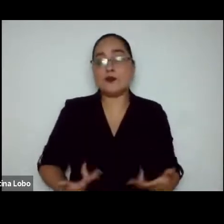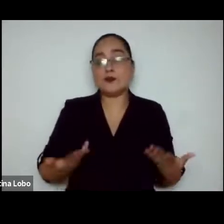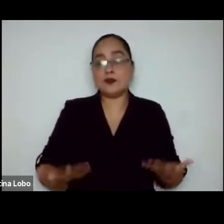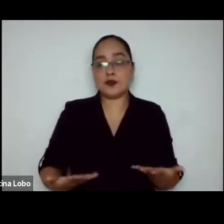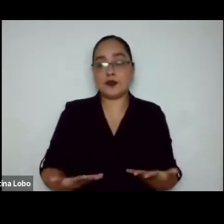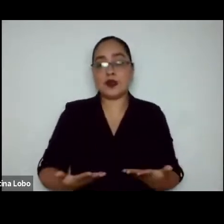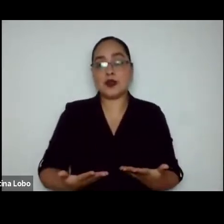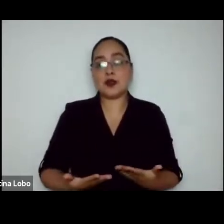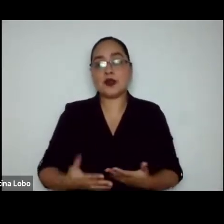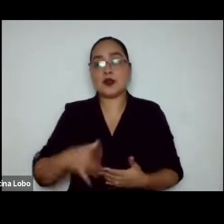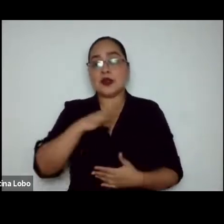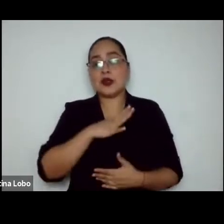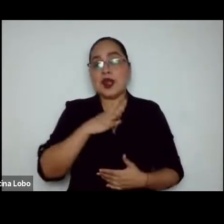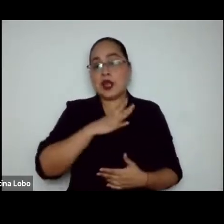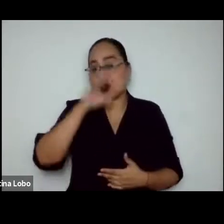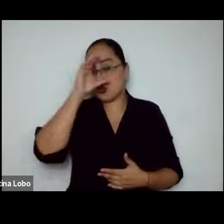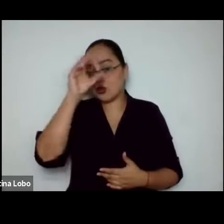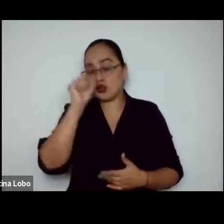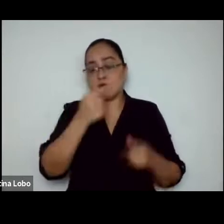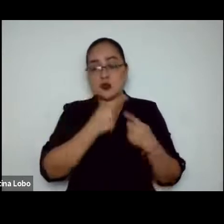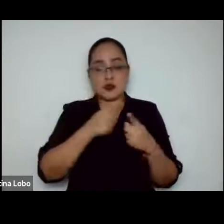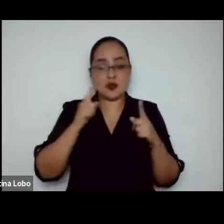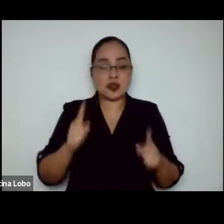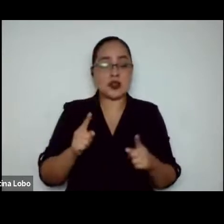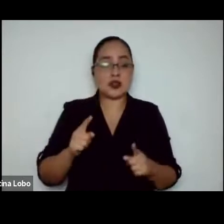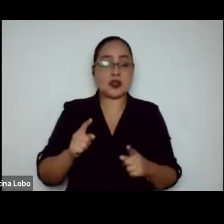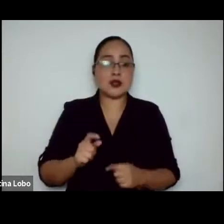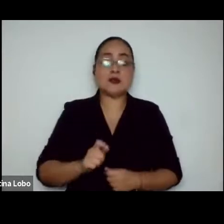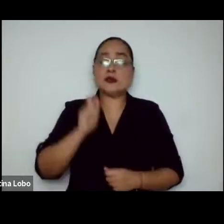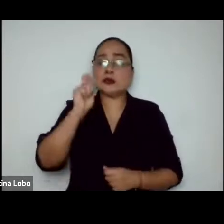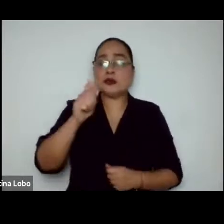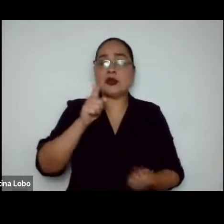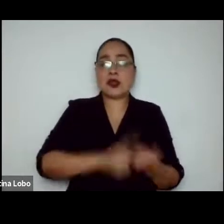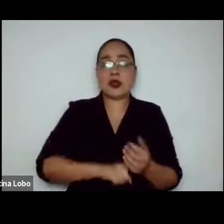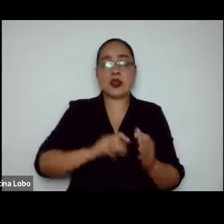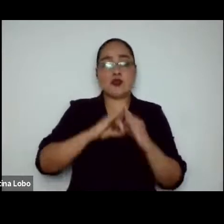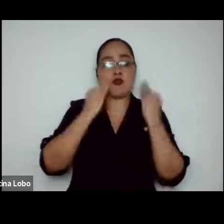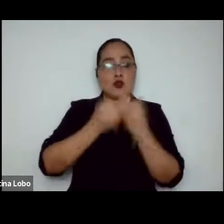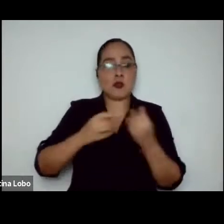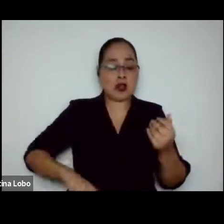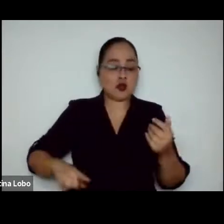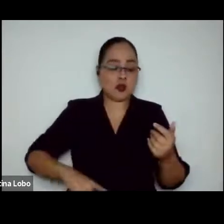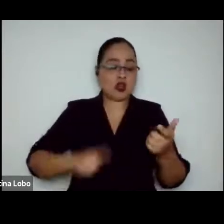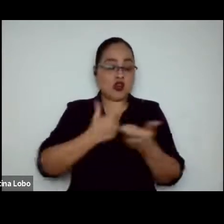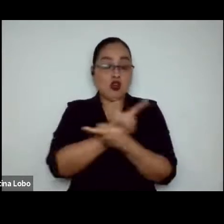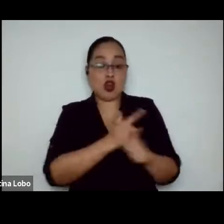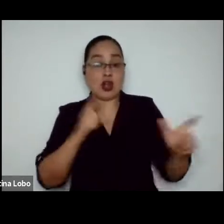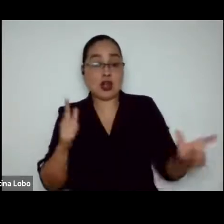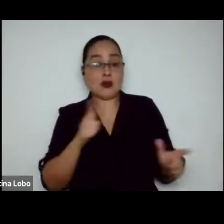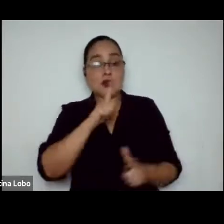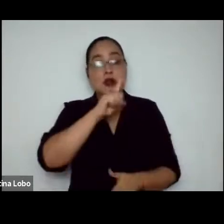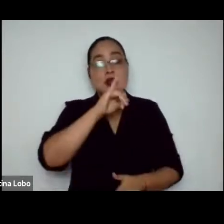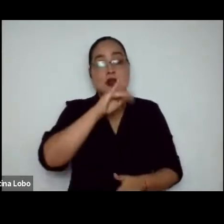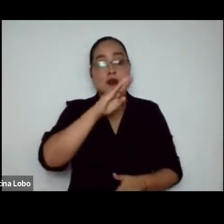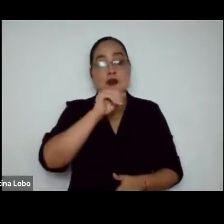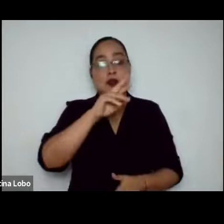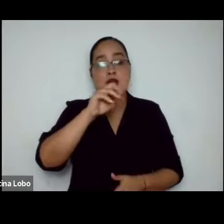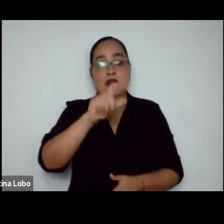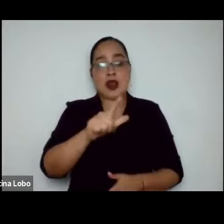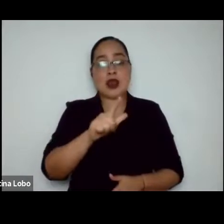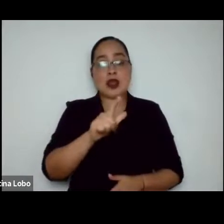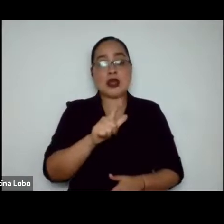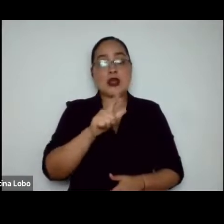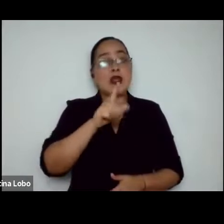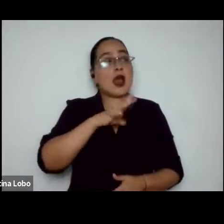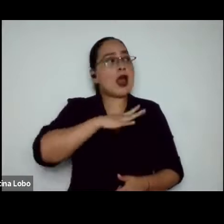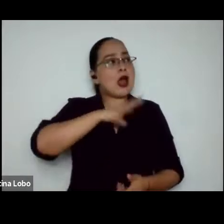una concepción, digamos, del Estado liberal, netamente al Estado liberal, que considera que solo se puede hacer valer los derechos, la violación